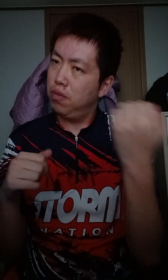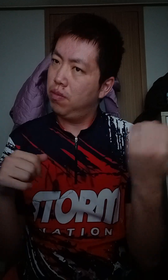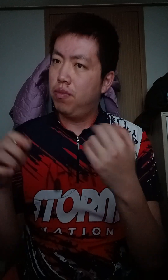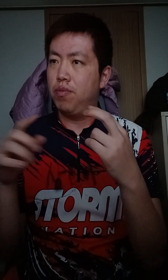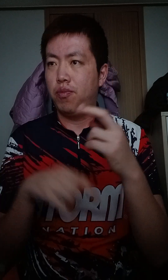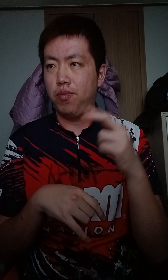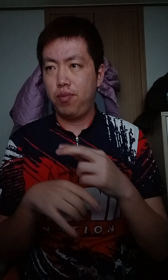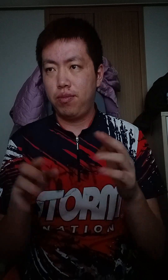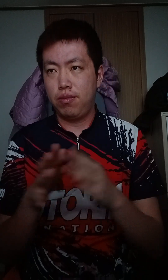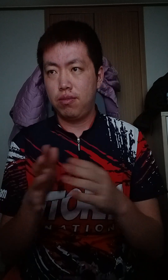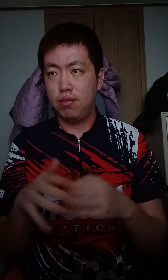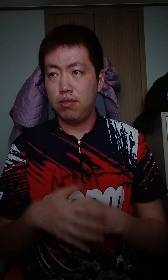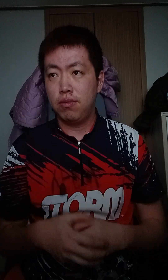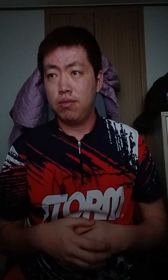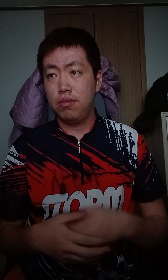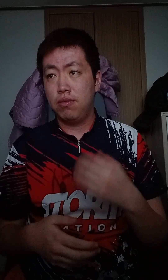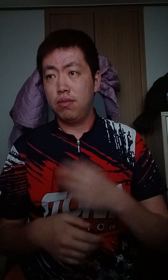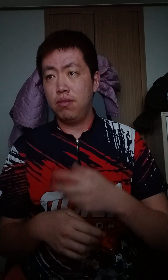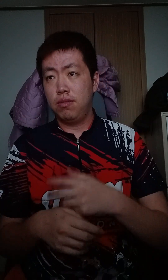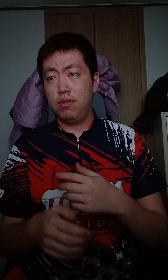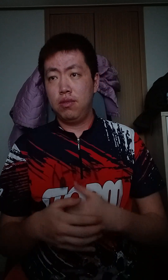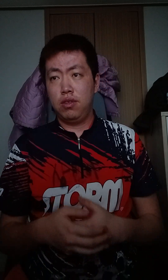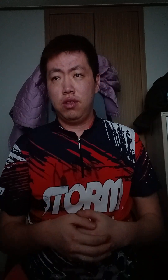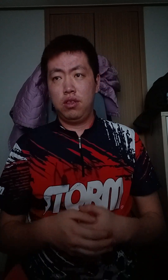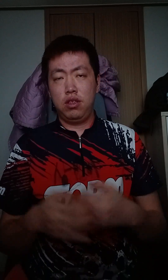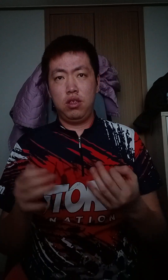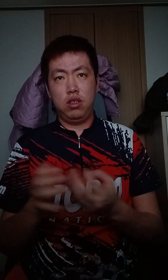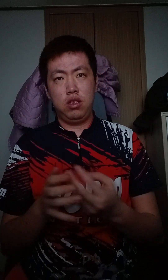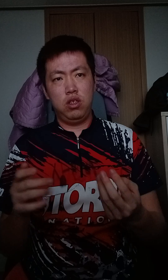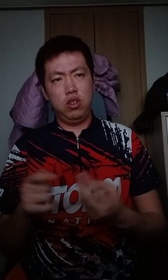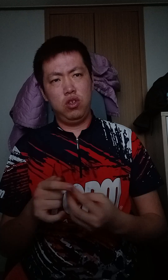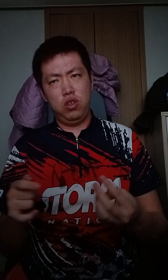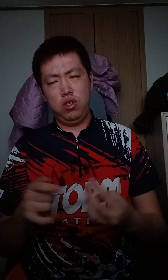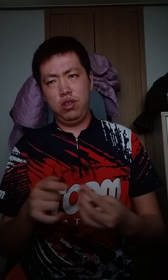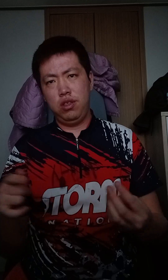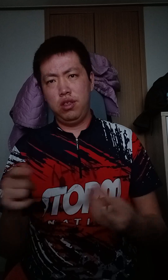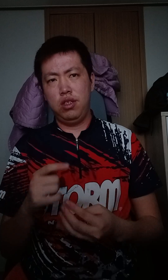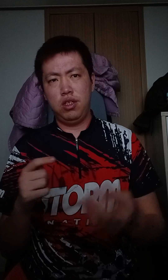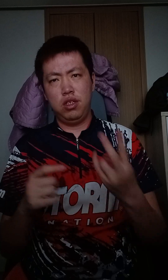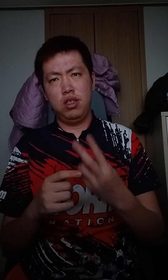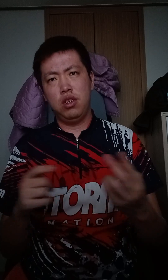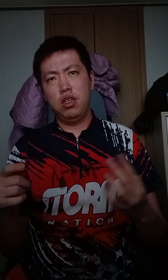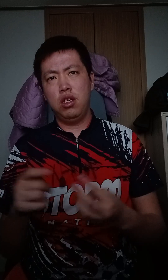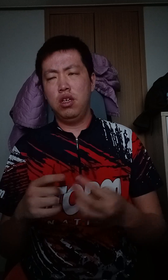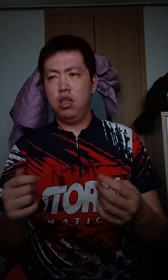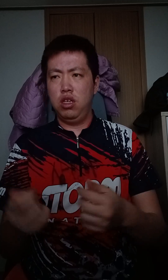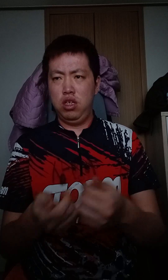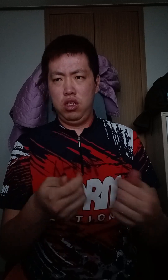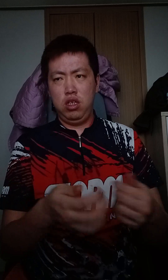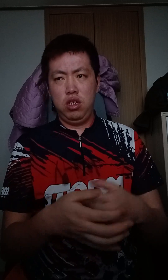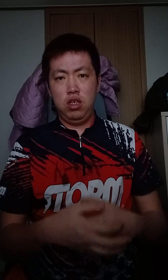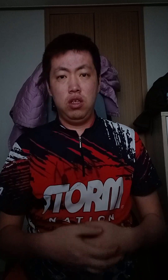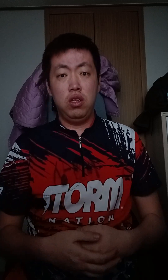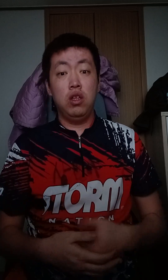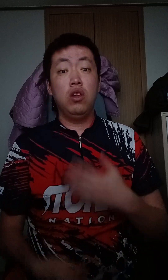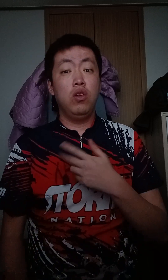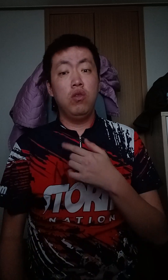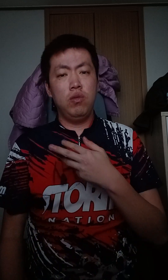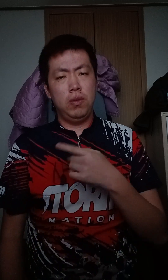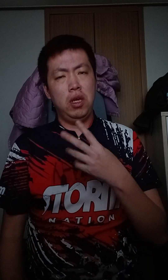총 5번이나 타이어가 망가졌는데요. 수리를 받을 때마다 12만 원씩 든다고 합니다. 현재까지 수리비만 48만